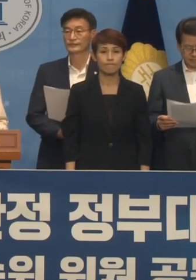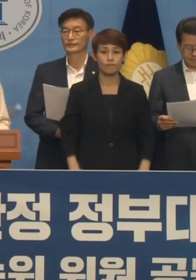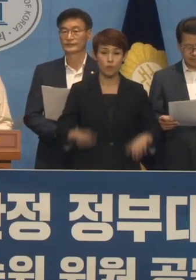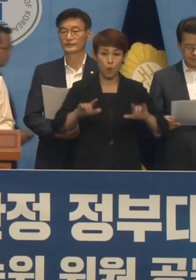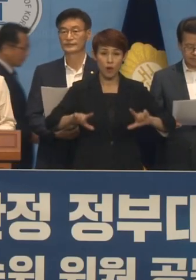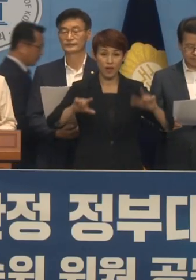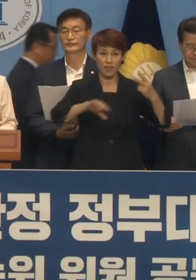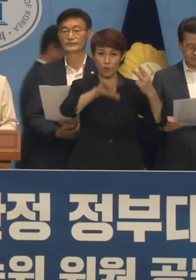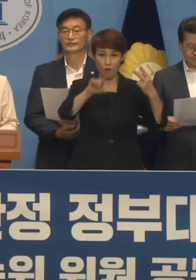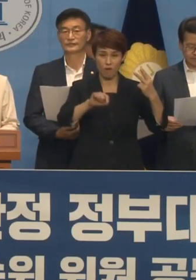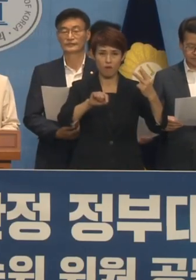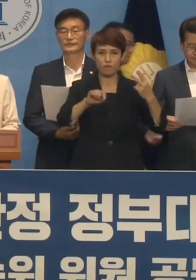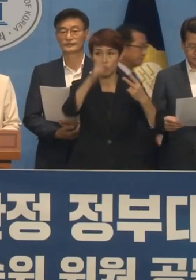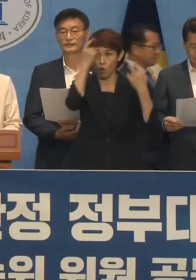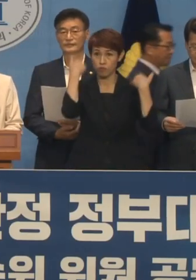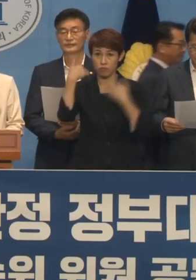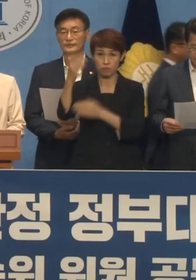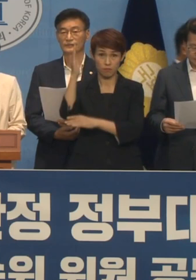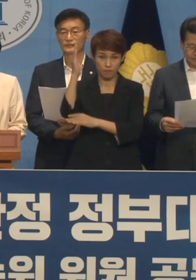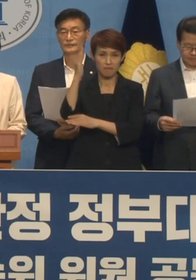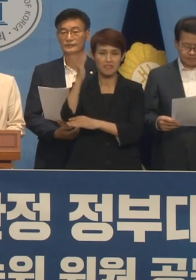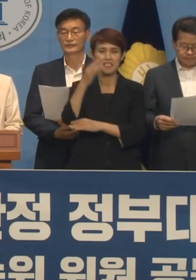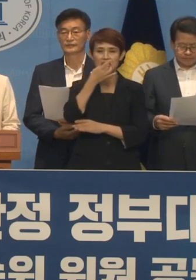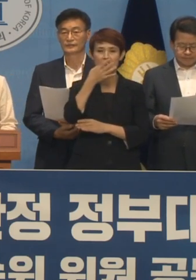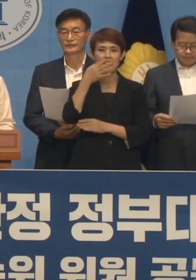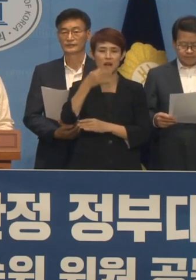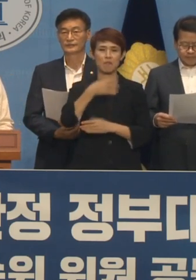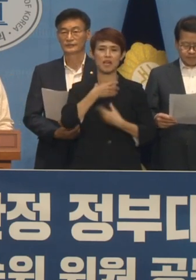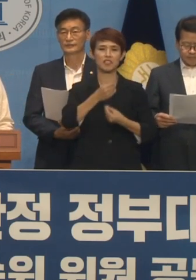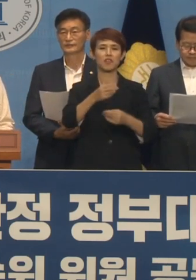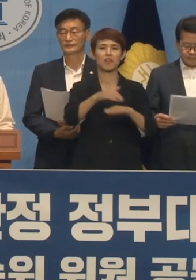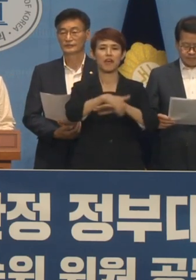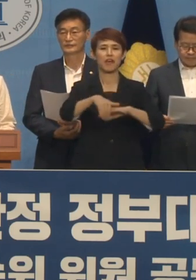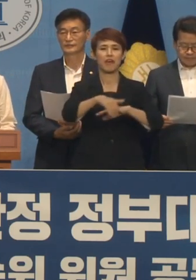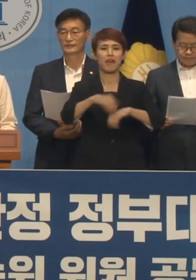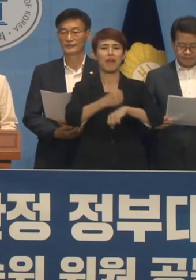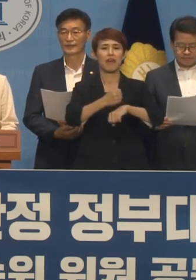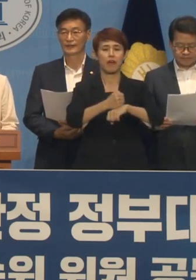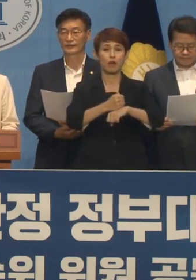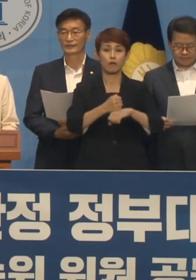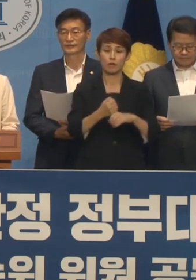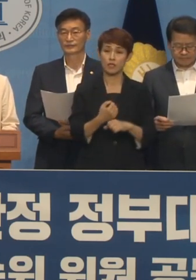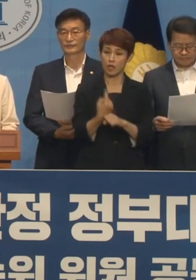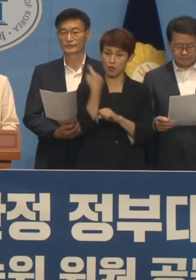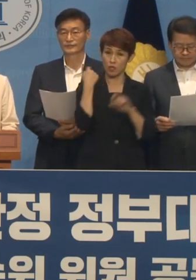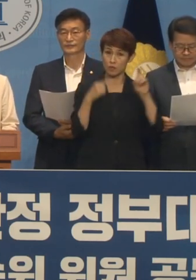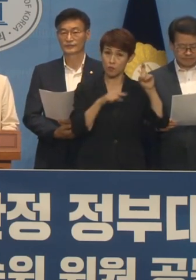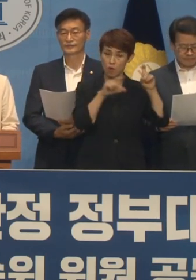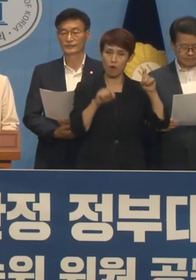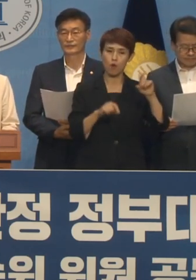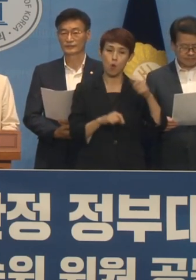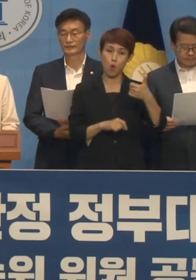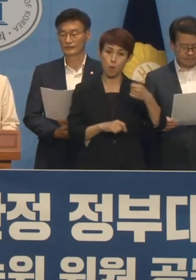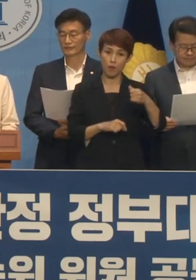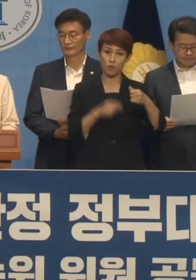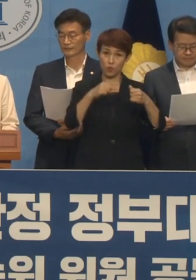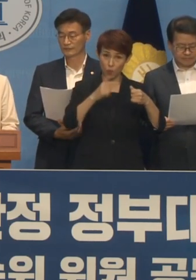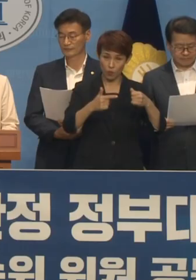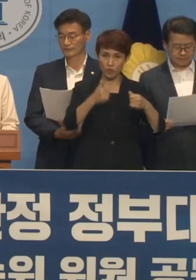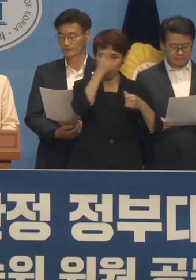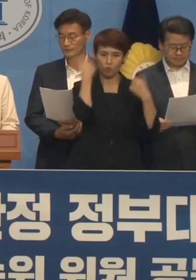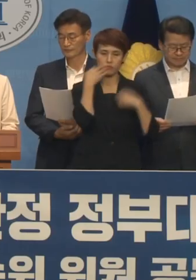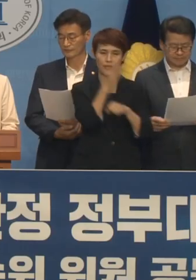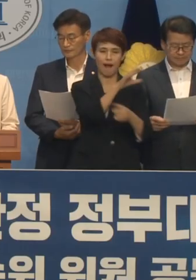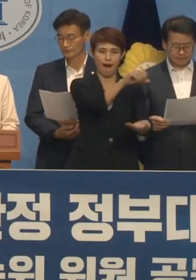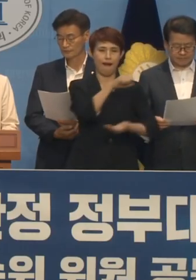올해 2월 정부는 쌀값 안정 대책이라며 지난 11월 쌀 5만 톤 정부 매입을 포함해 총